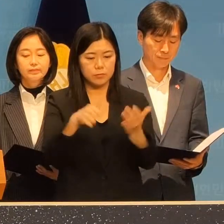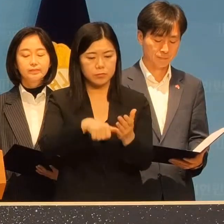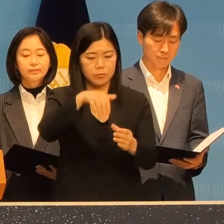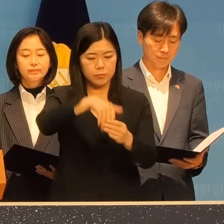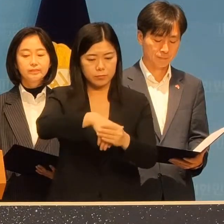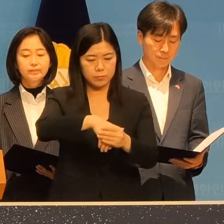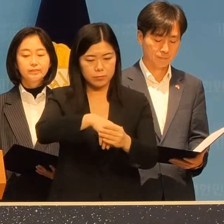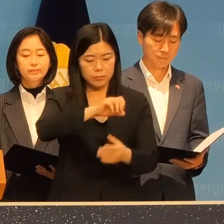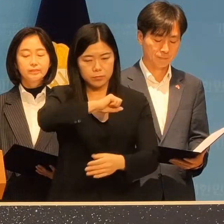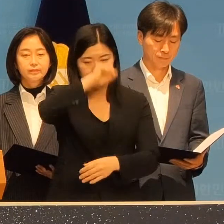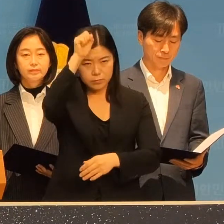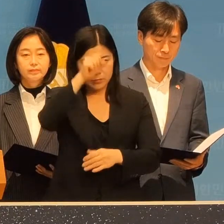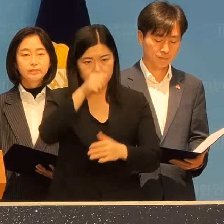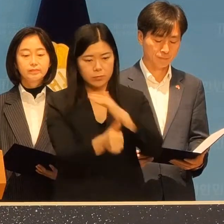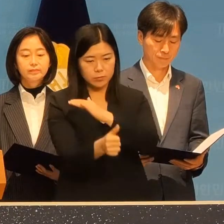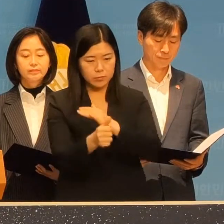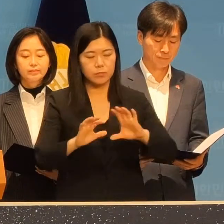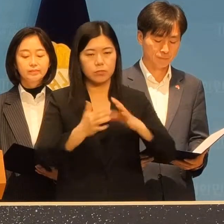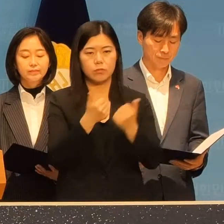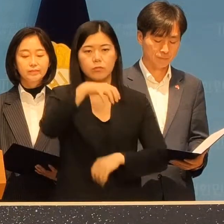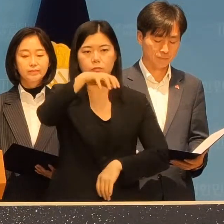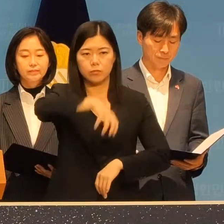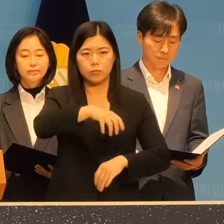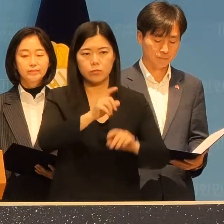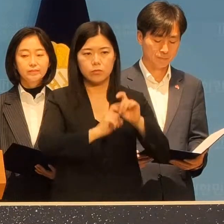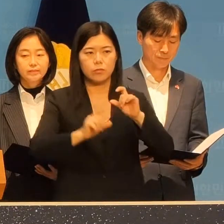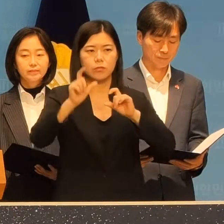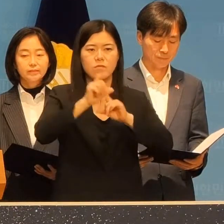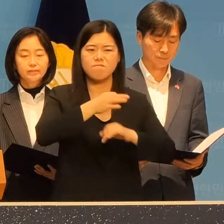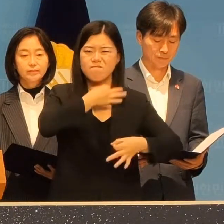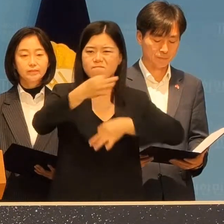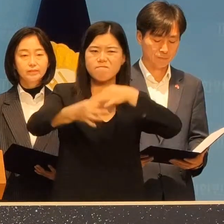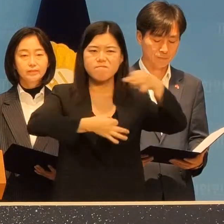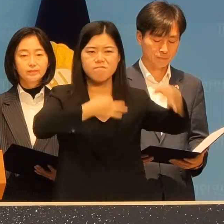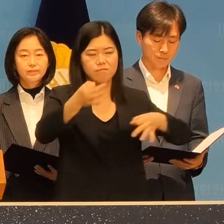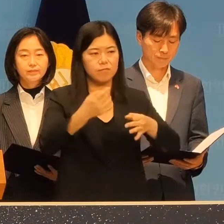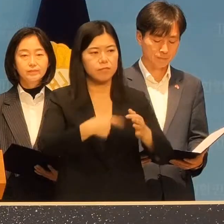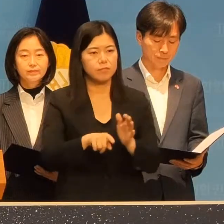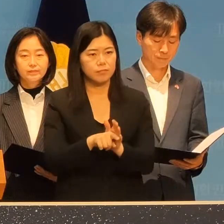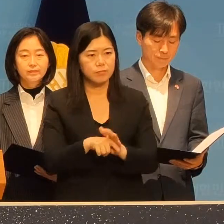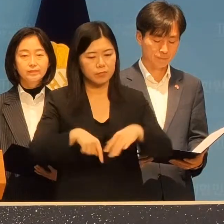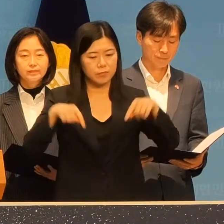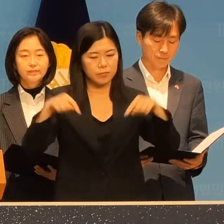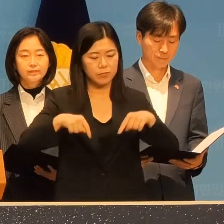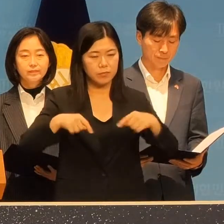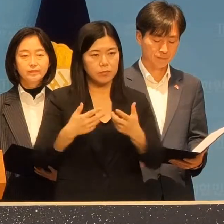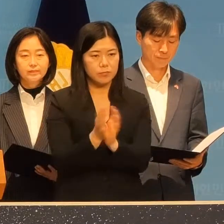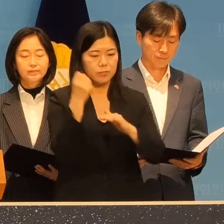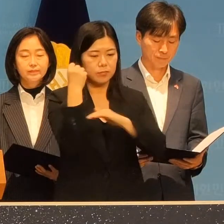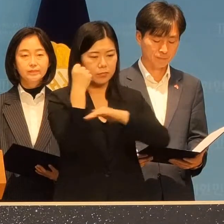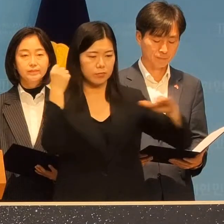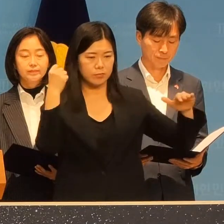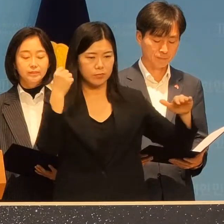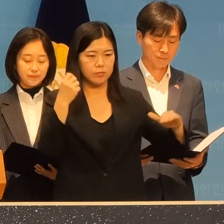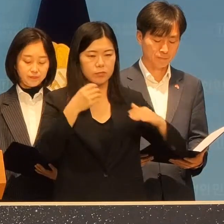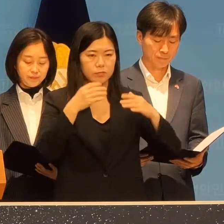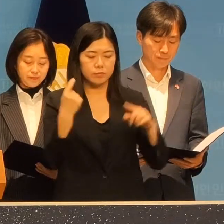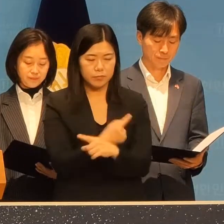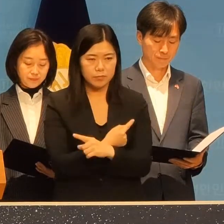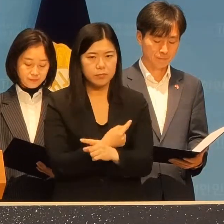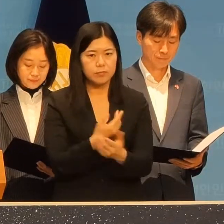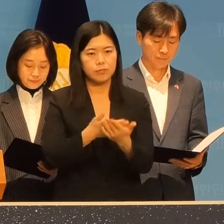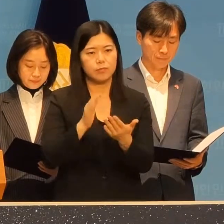대표가 국회에서 국민을 위해 더 크게 목소리 낼 수 있도록 교섭단체 기준 정상화 등